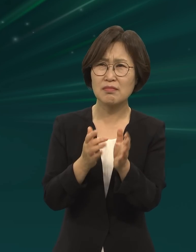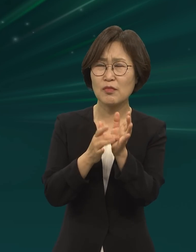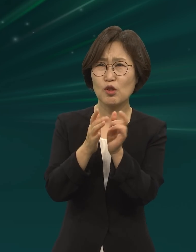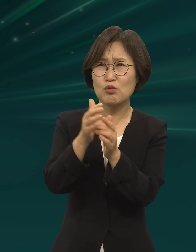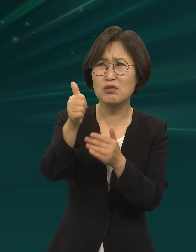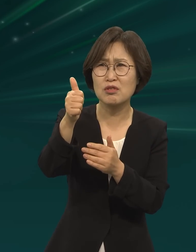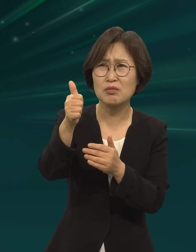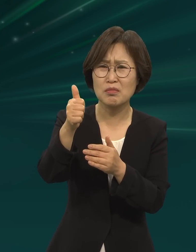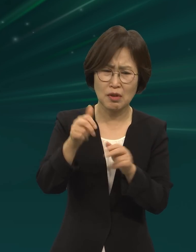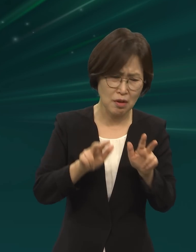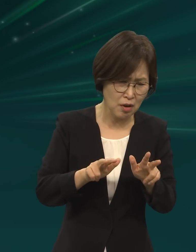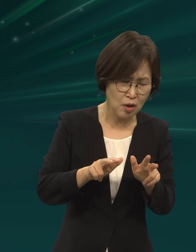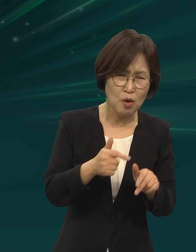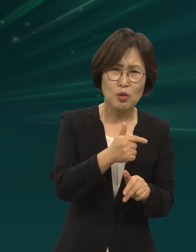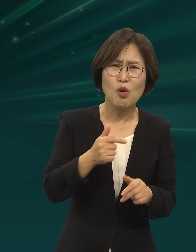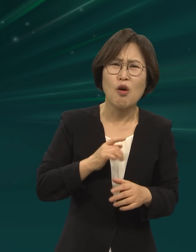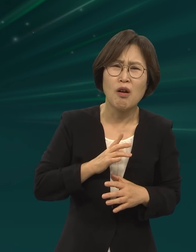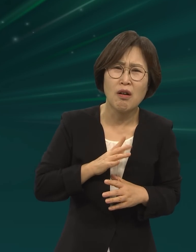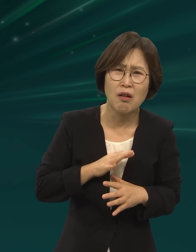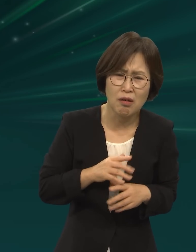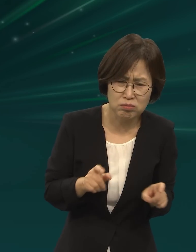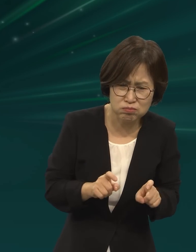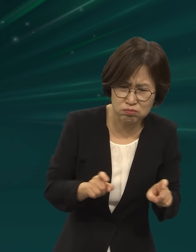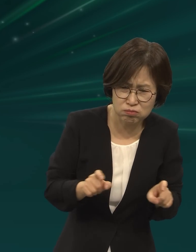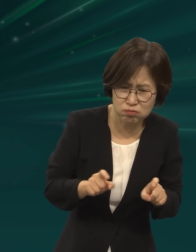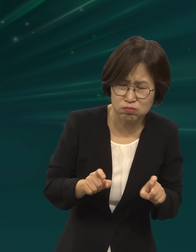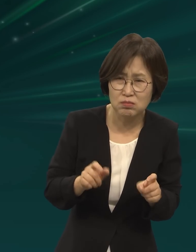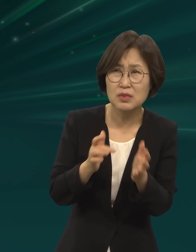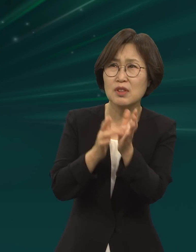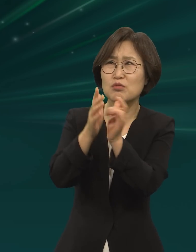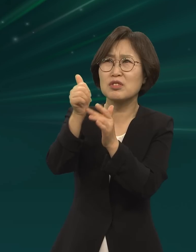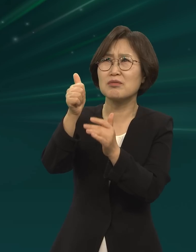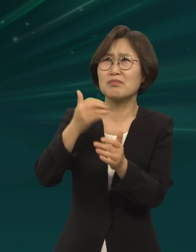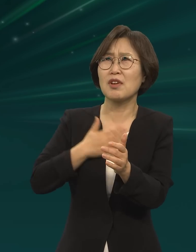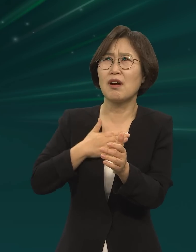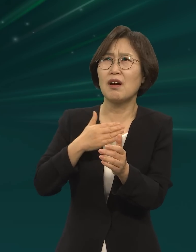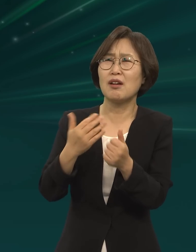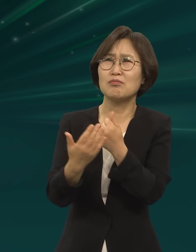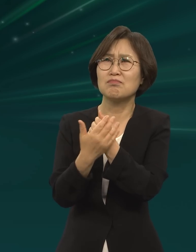예수님, 너무 무서웠습니다. 예수님, 도와주세요.